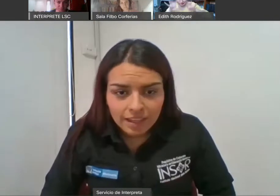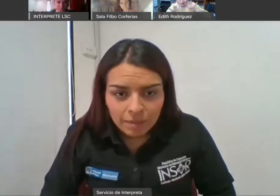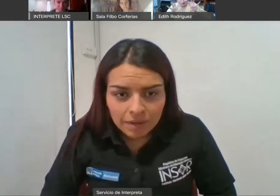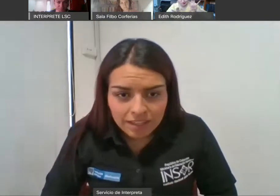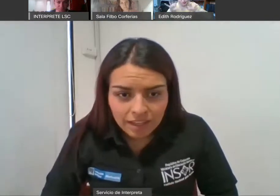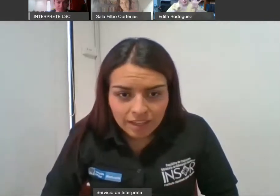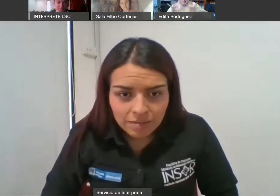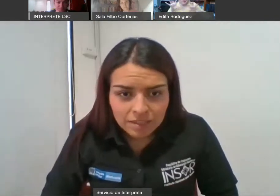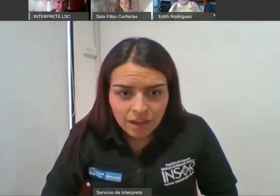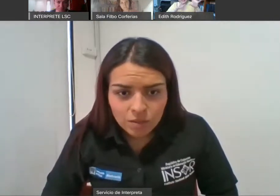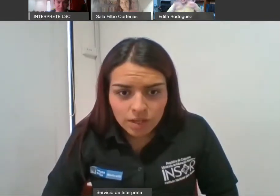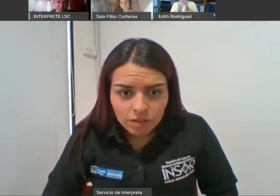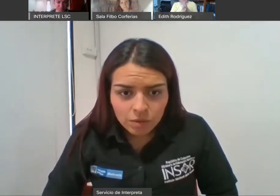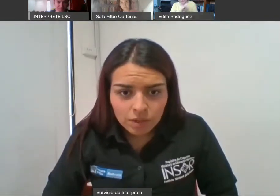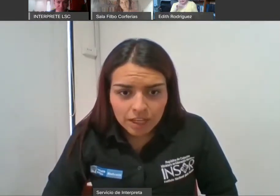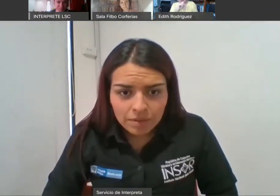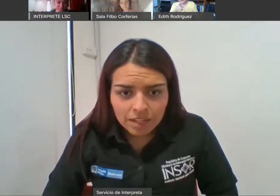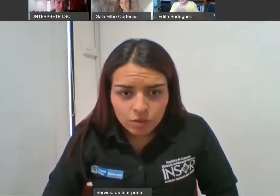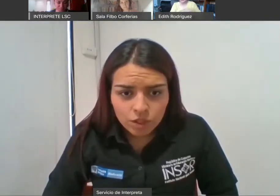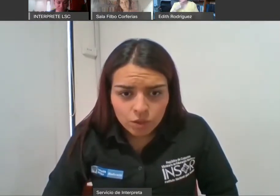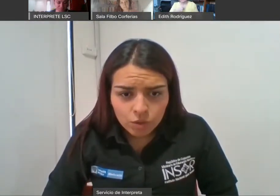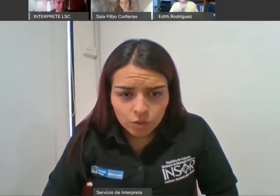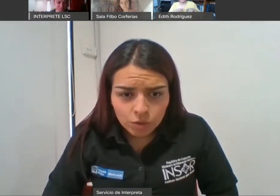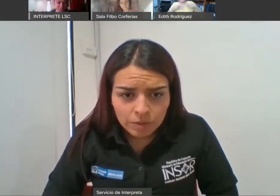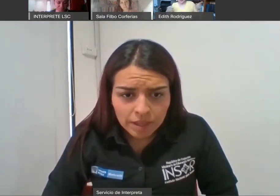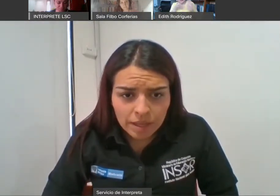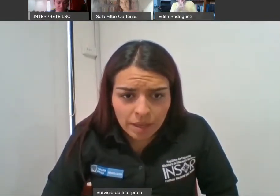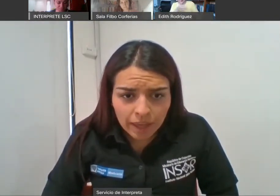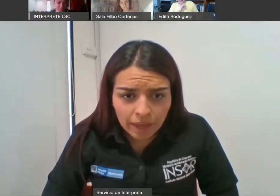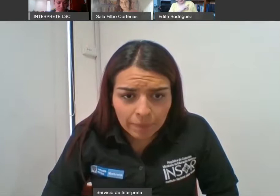Dice ella que se me estaba descuadrando la cámara, entonces no.